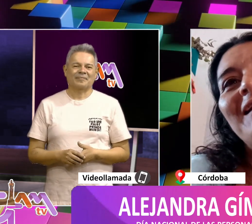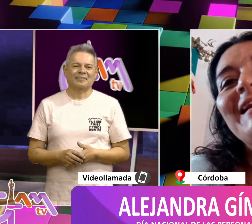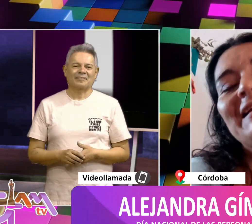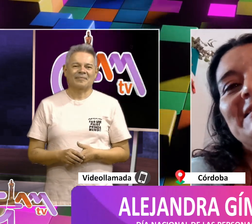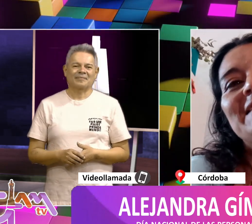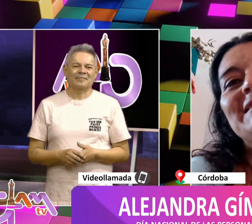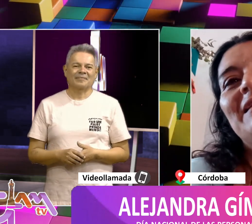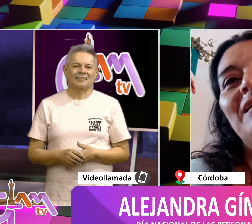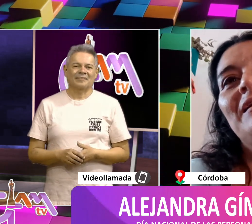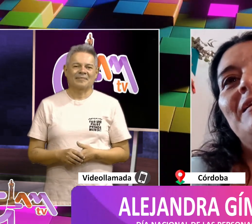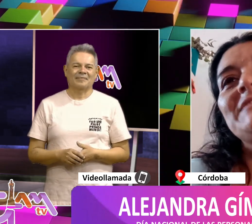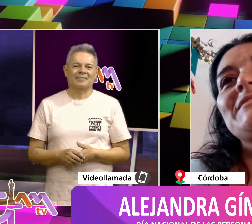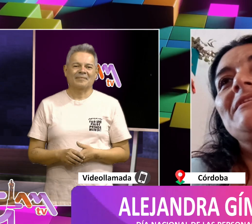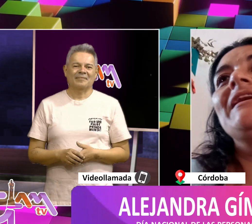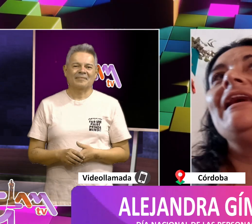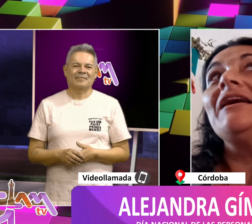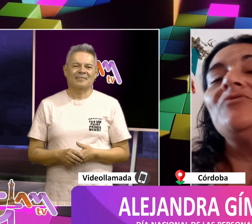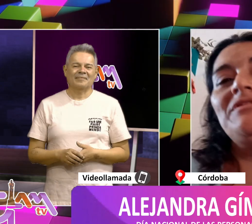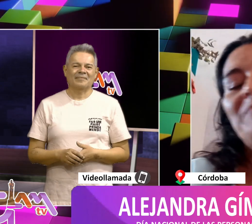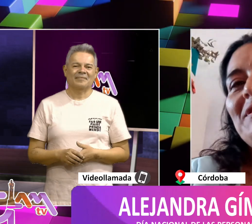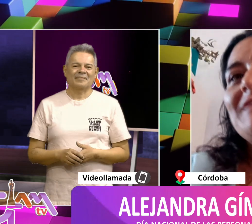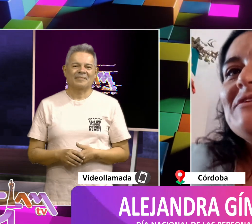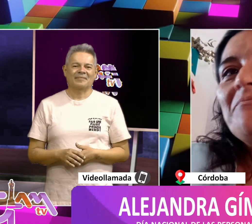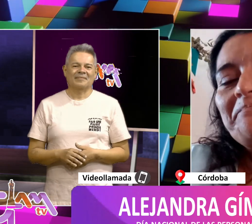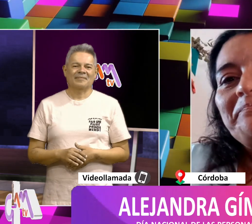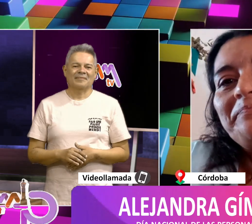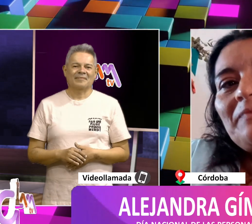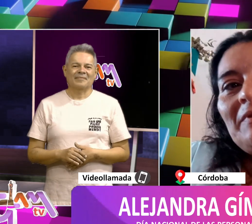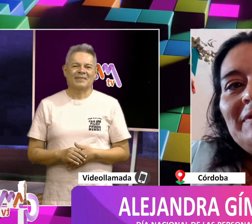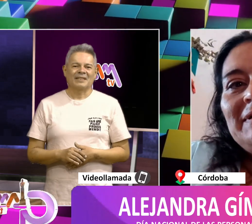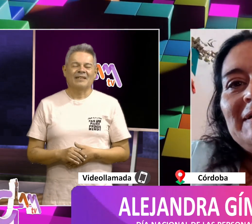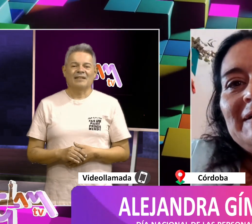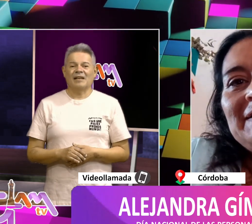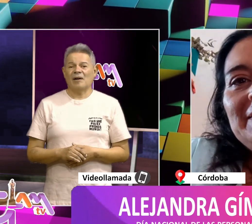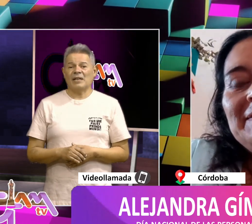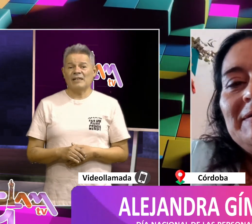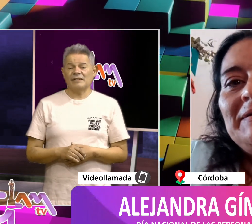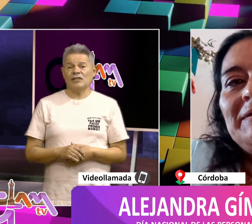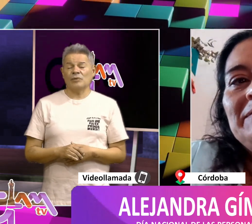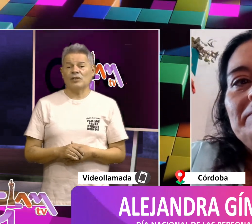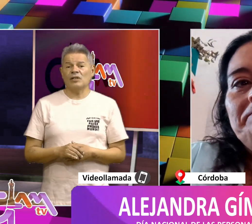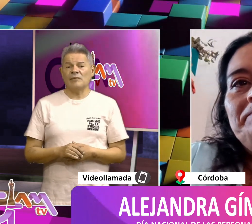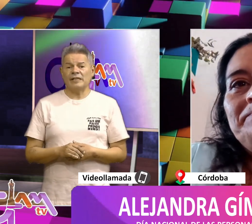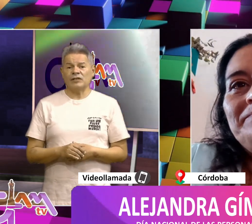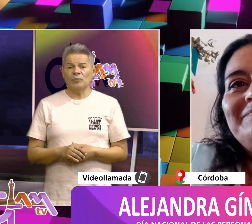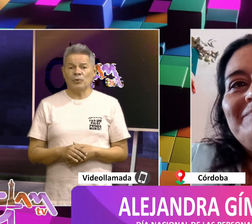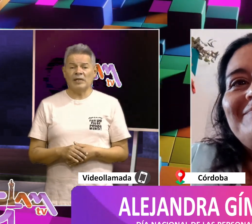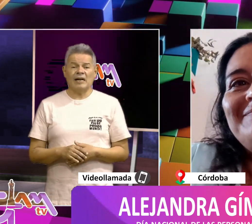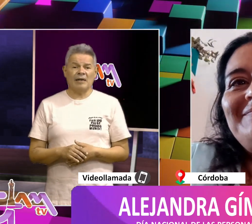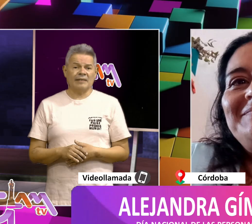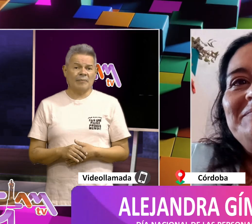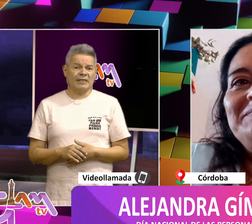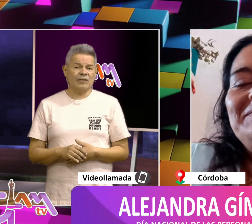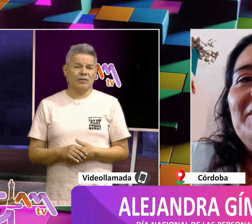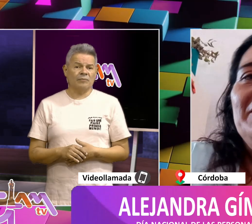con alguien que necesita que le hagan una interpretación. La verdad que sí, sobre todo en la administración